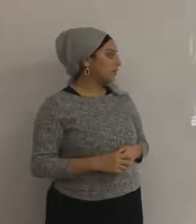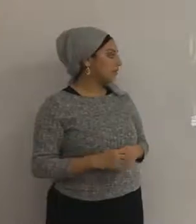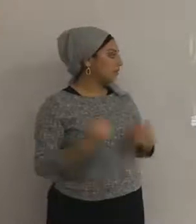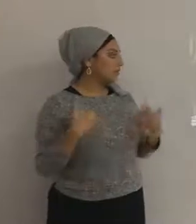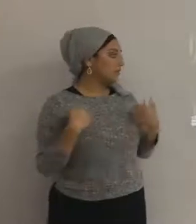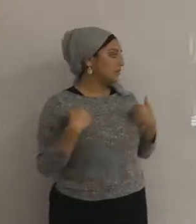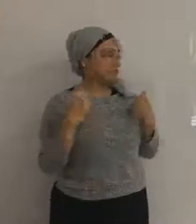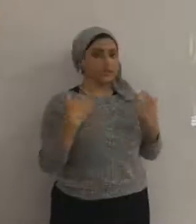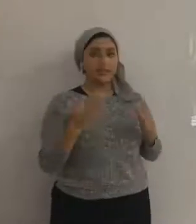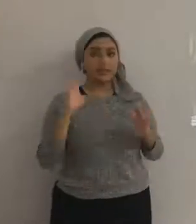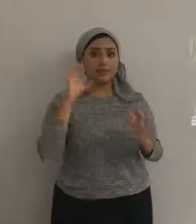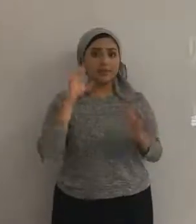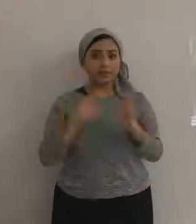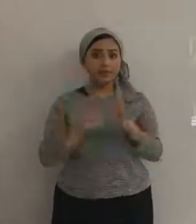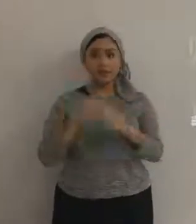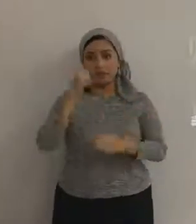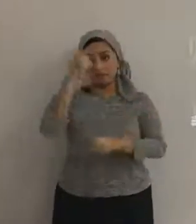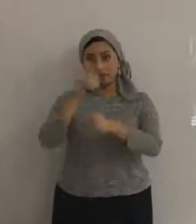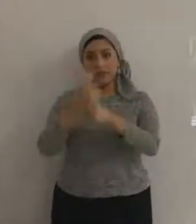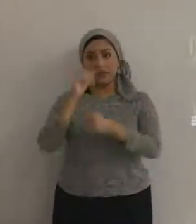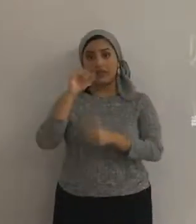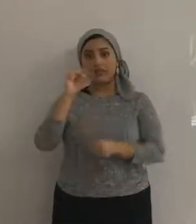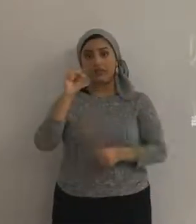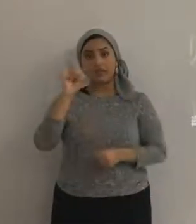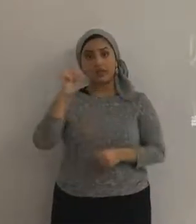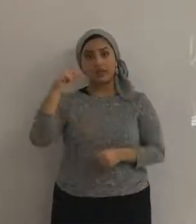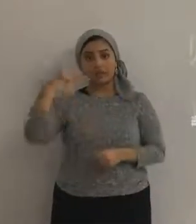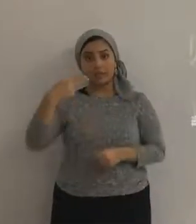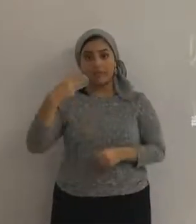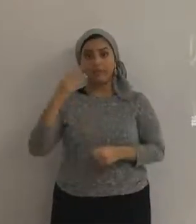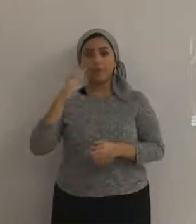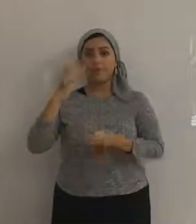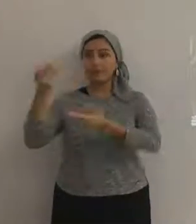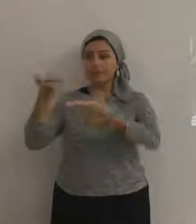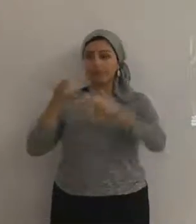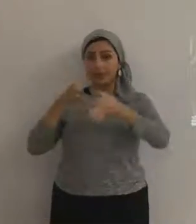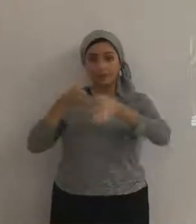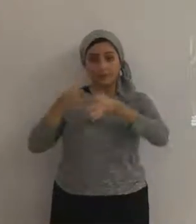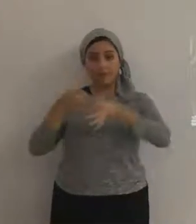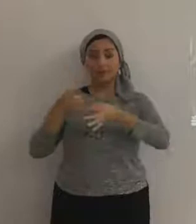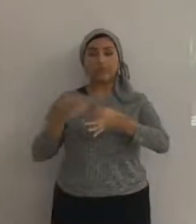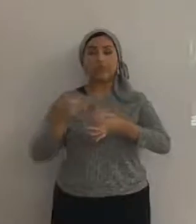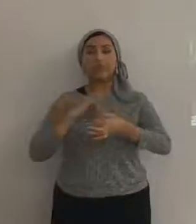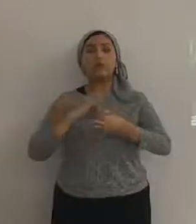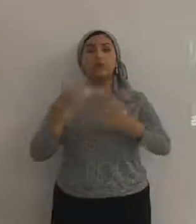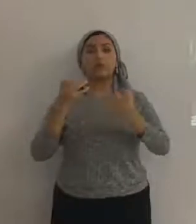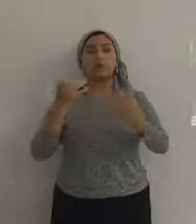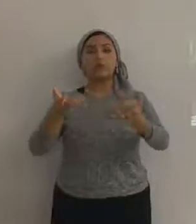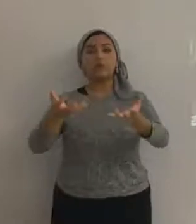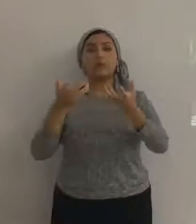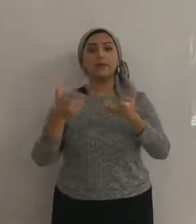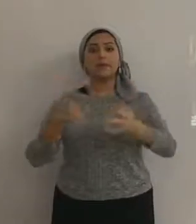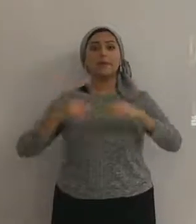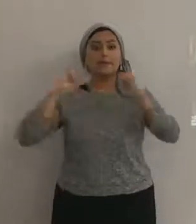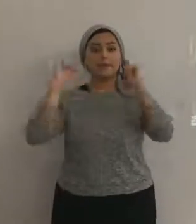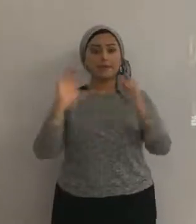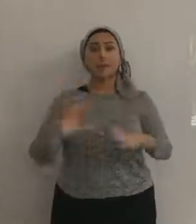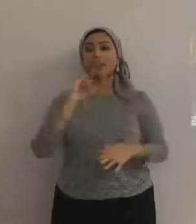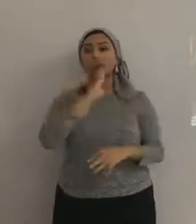fotografías que el Isaías nos va a explicar, y yo lo que deseo es bendición a Israel, porque somos parte